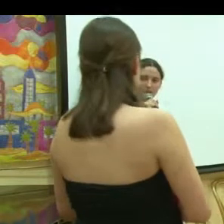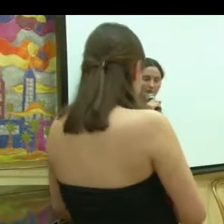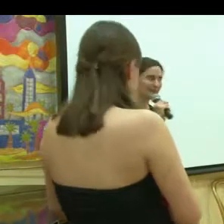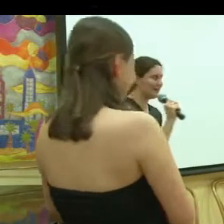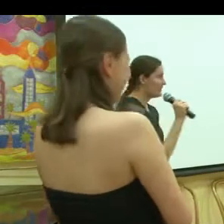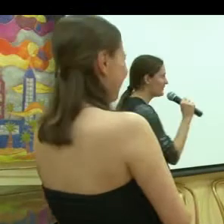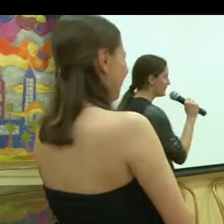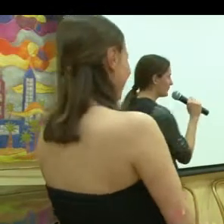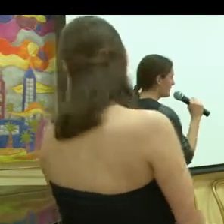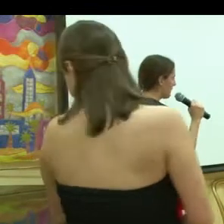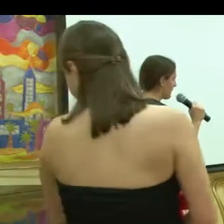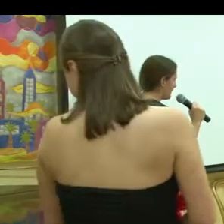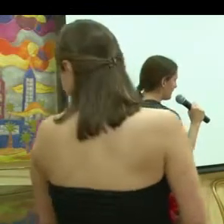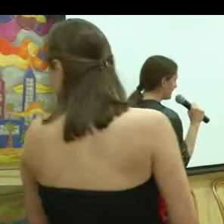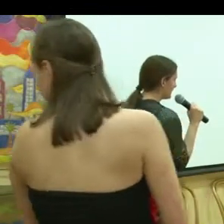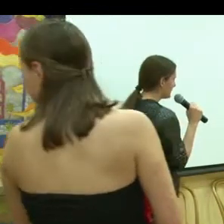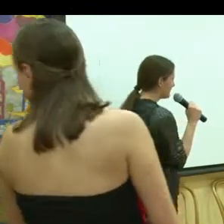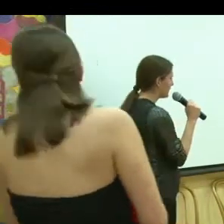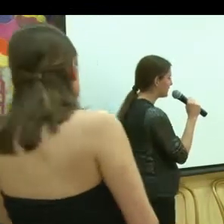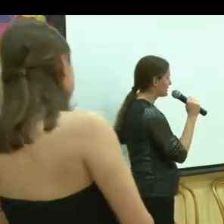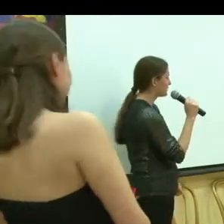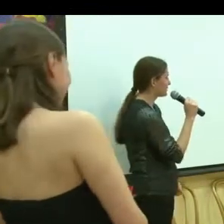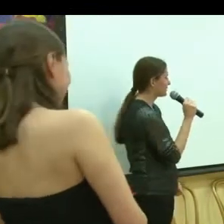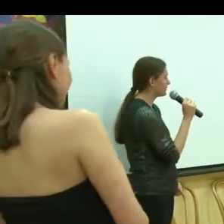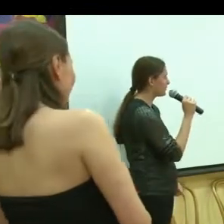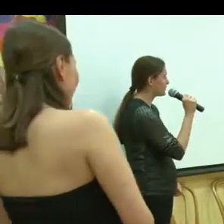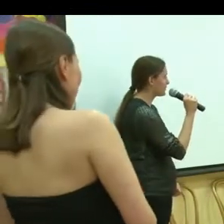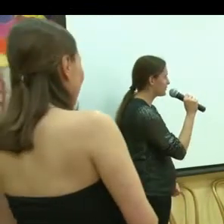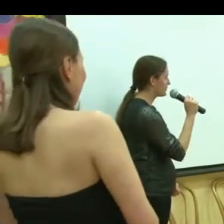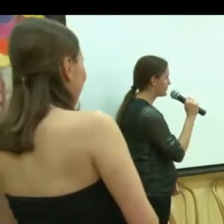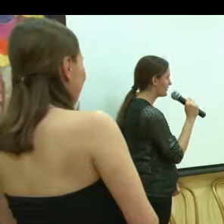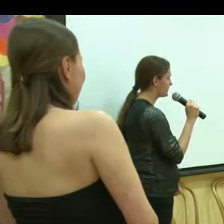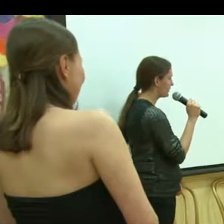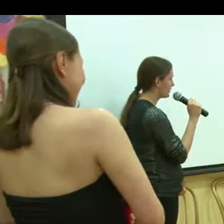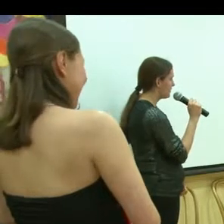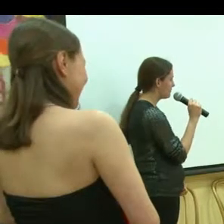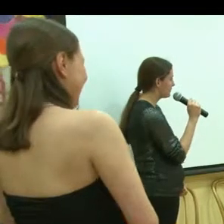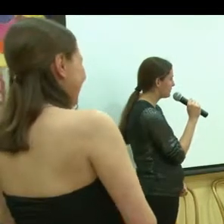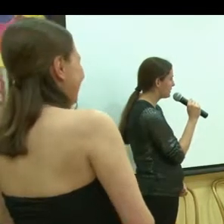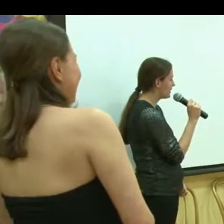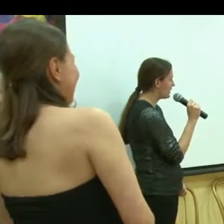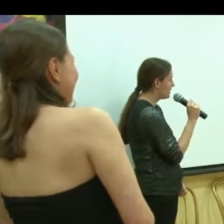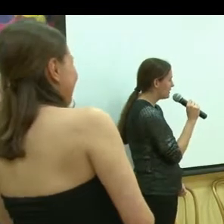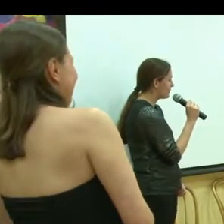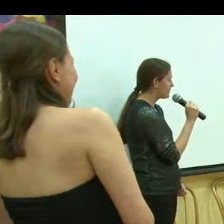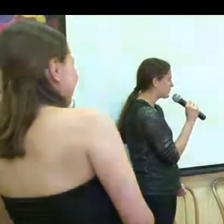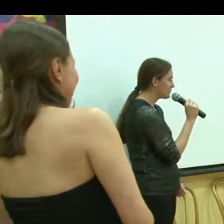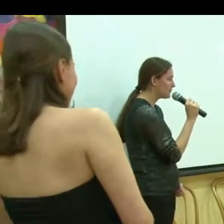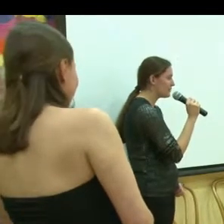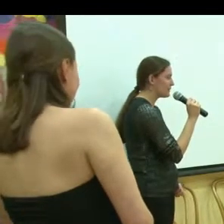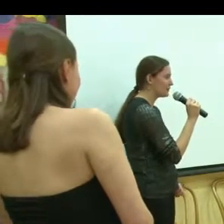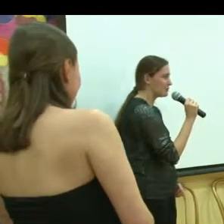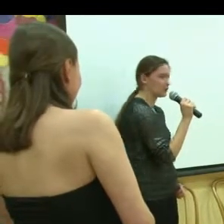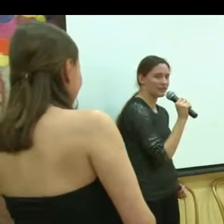bardzo serdecznym. Tak, do tego Christian jest mężczyzną dosyć o okrętnej budowie ciała oraz ma